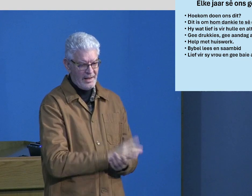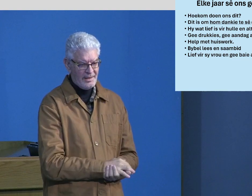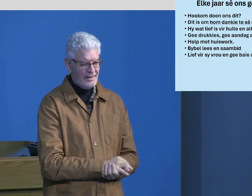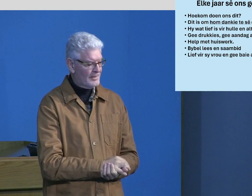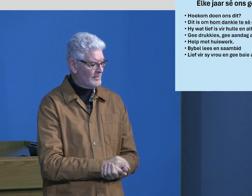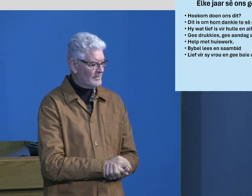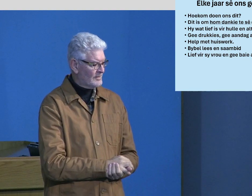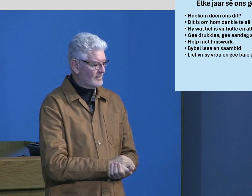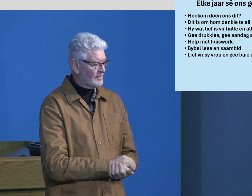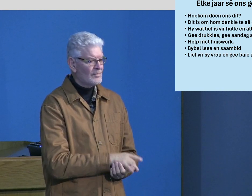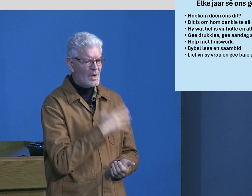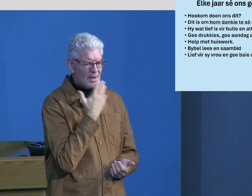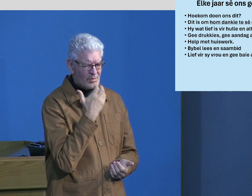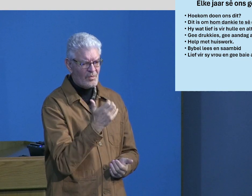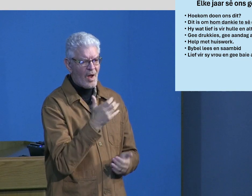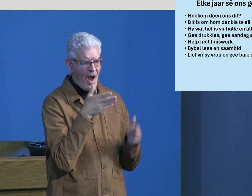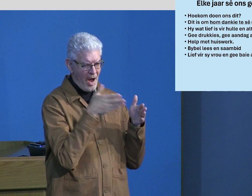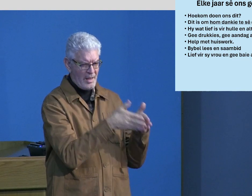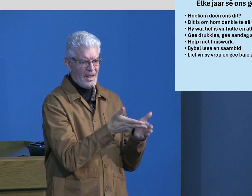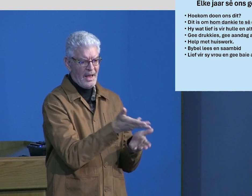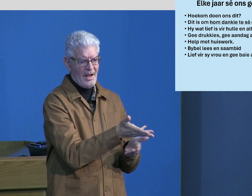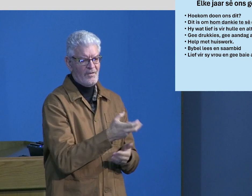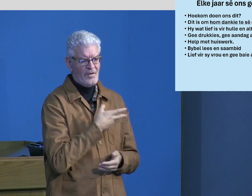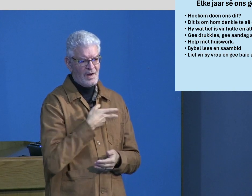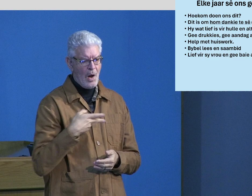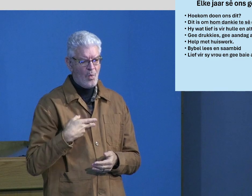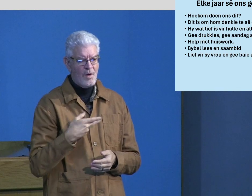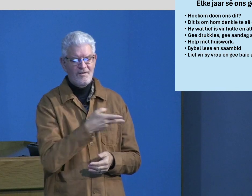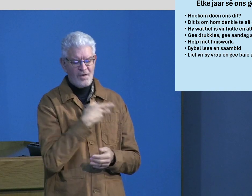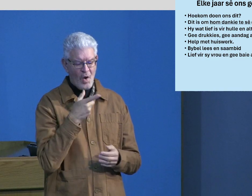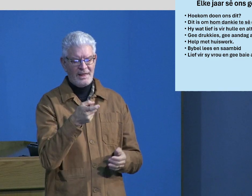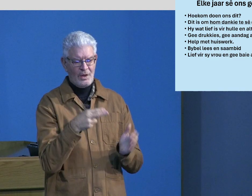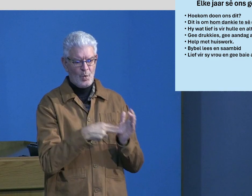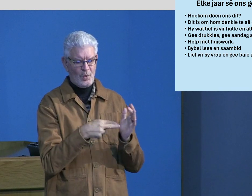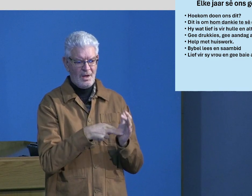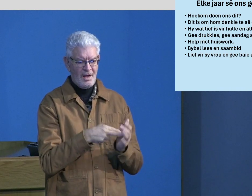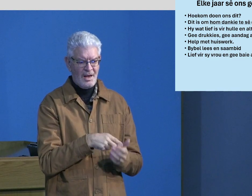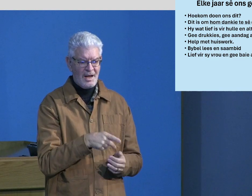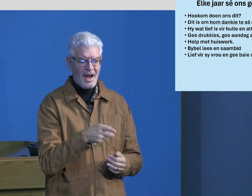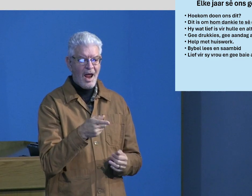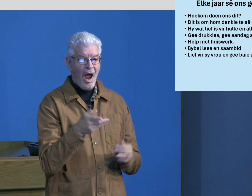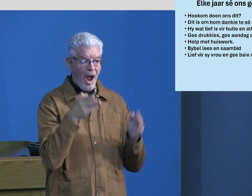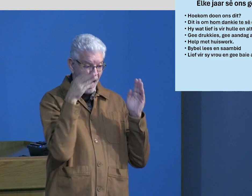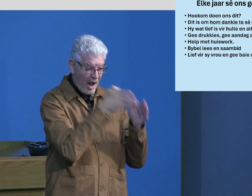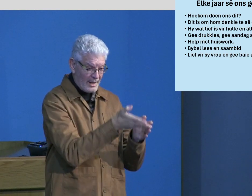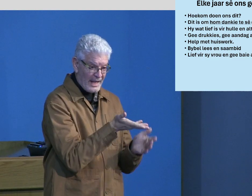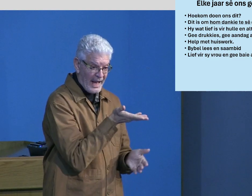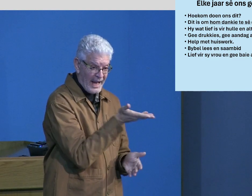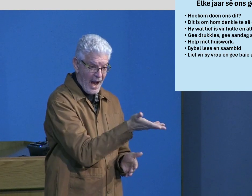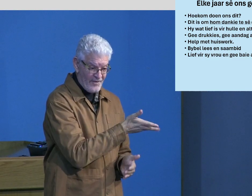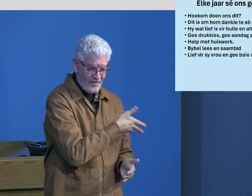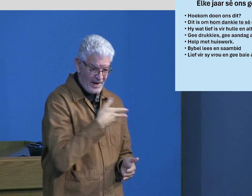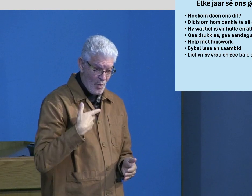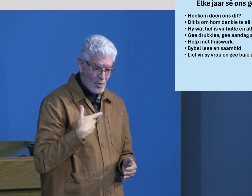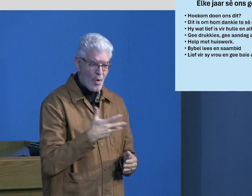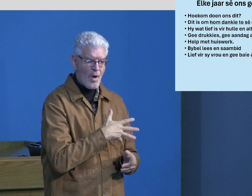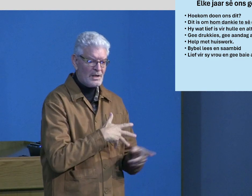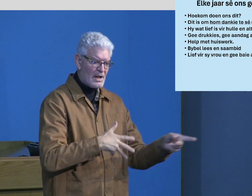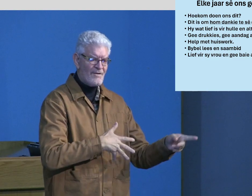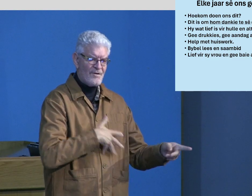Ongelukkig, die paas sien nie altyd dit raak nie. So gee asseblief aandag aan jou vrou. En